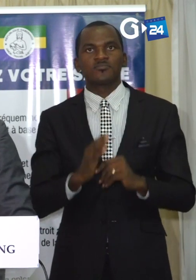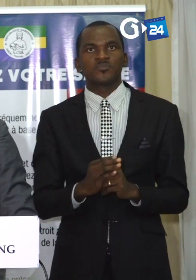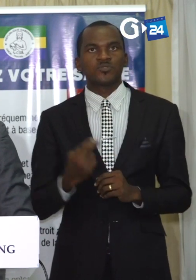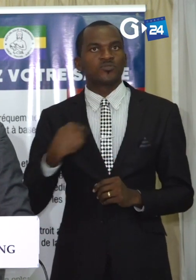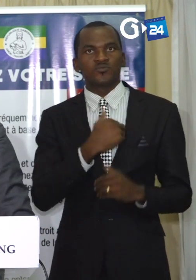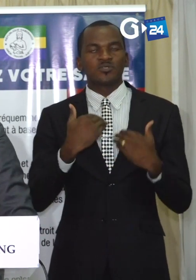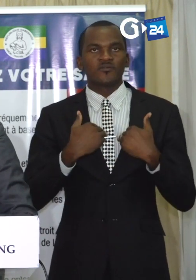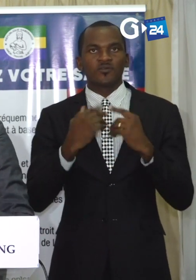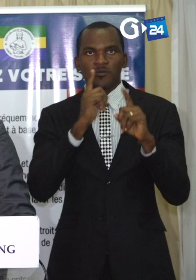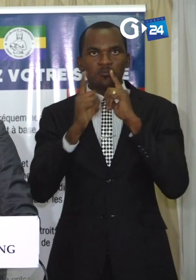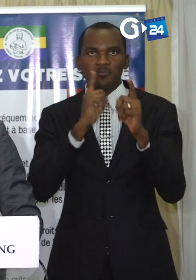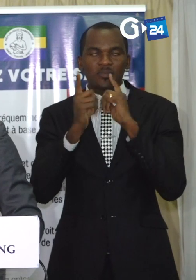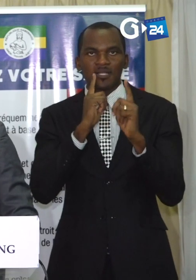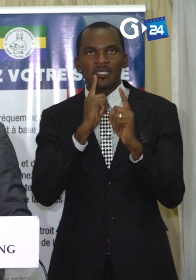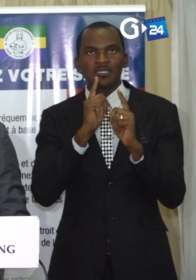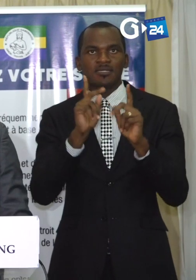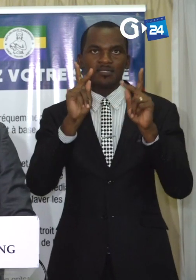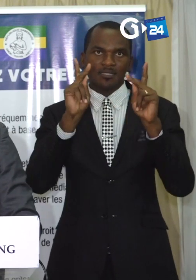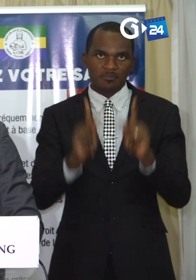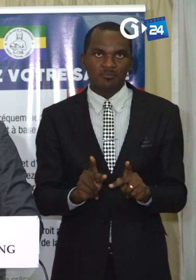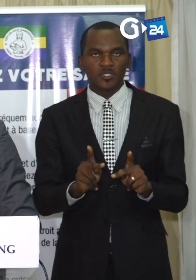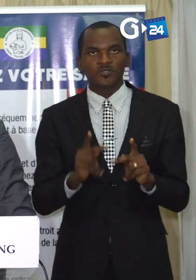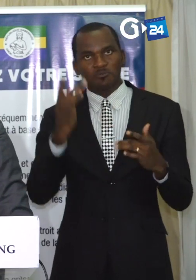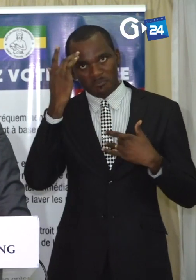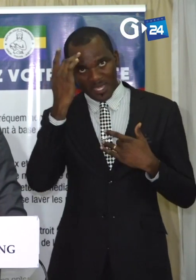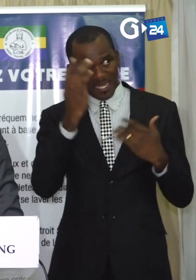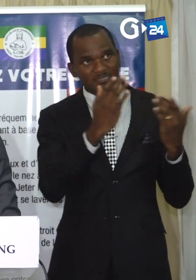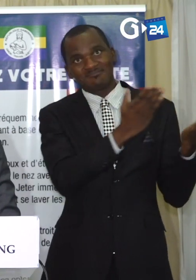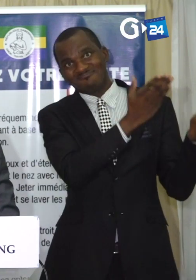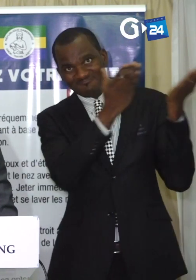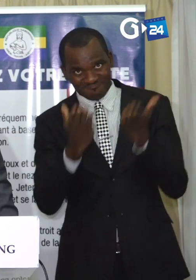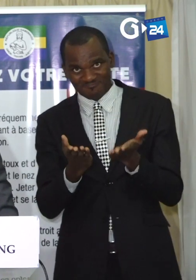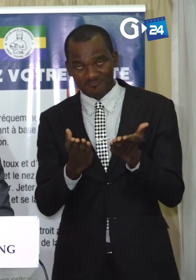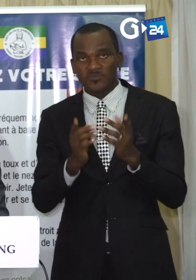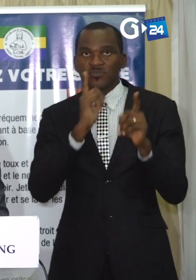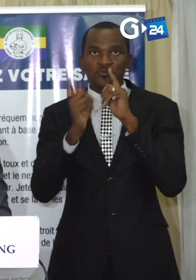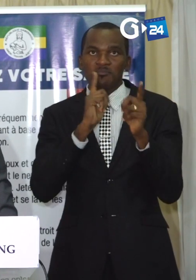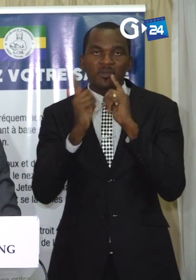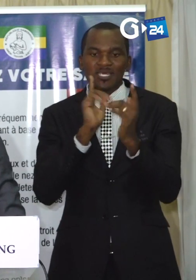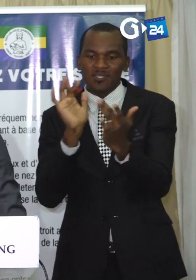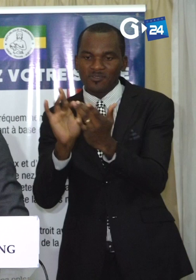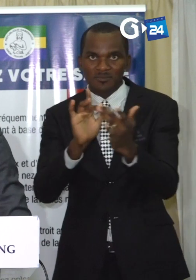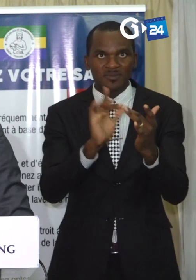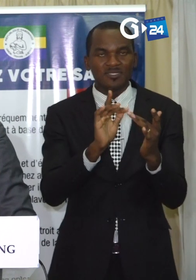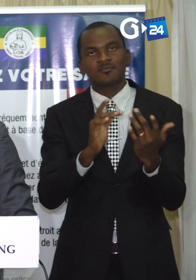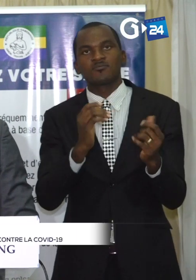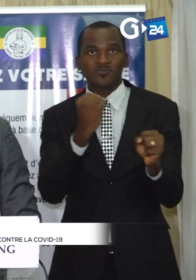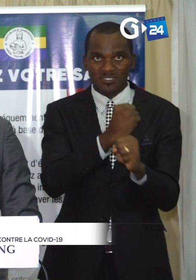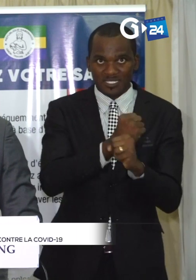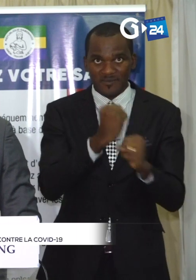Nous avons parlé des cas importés, nous avons parlé des contaminations qui ont eu lieu dans